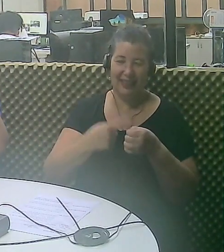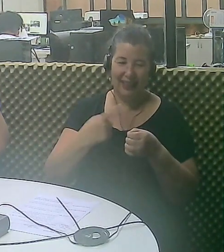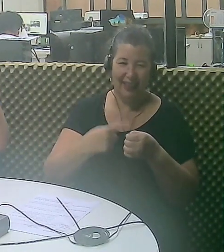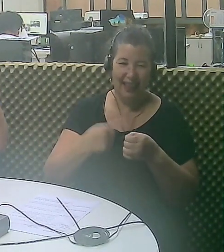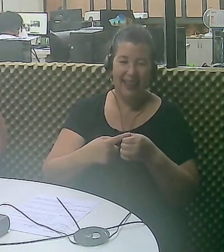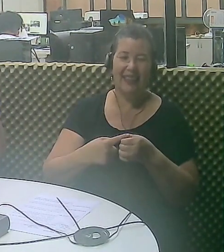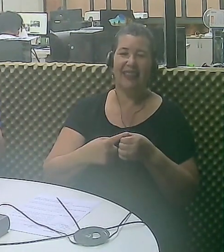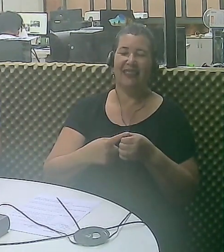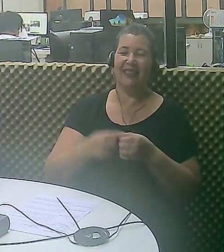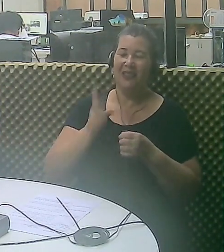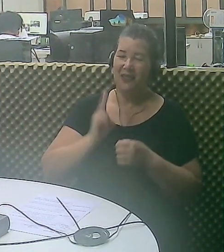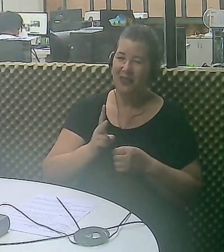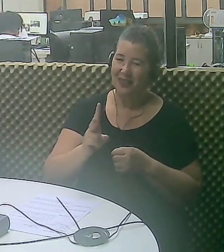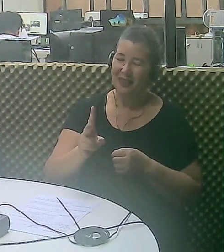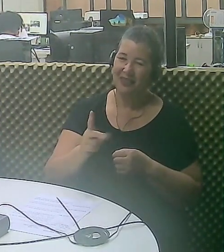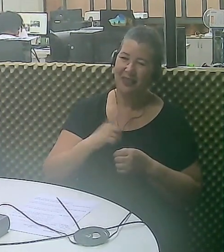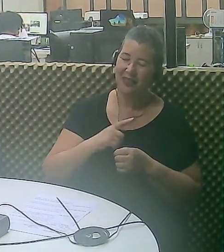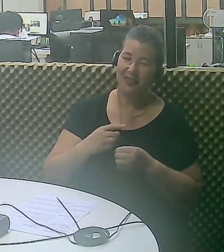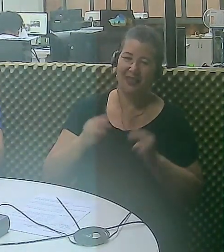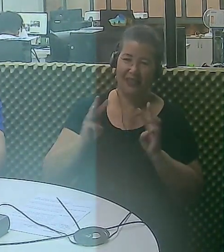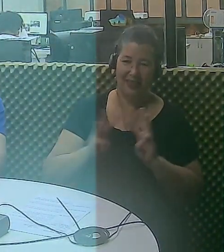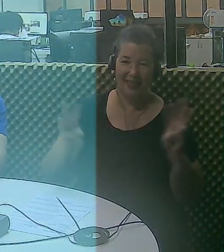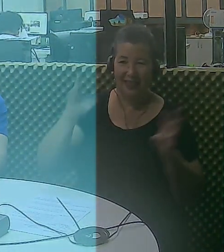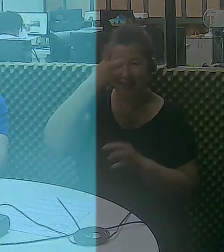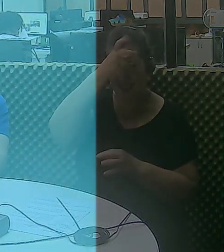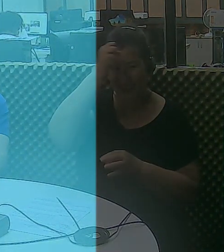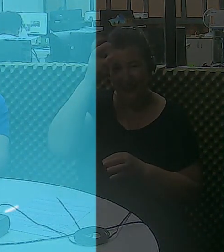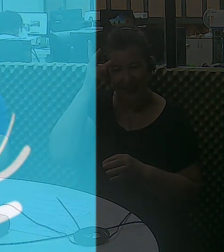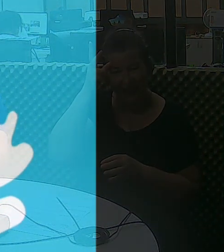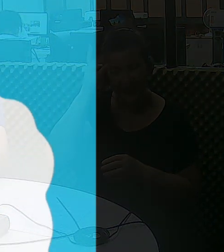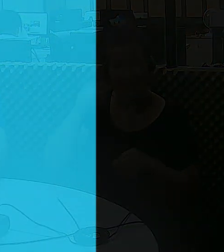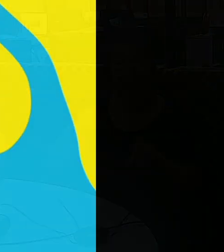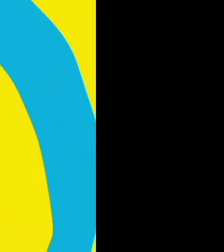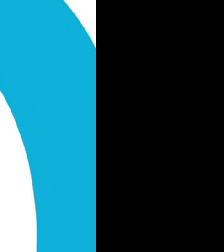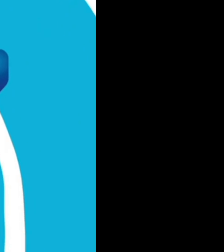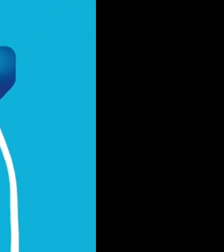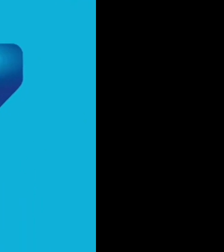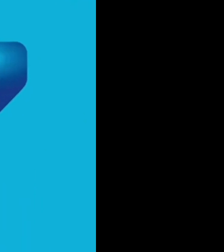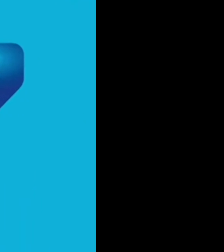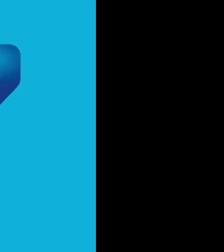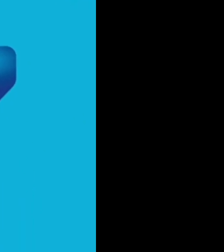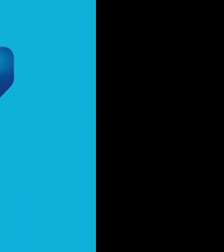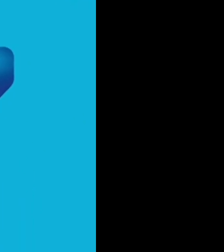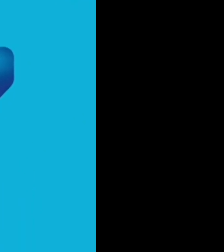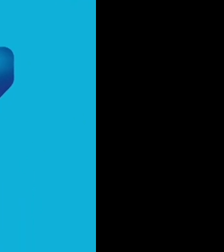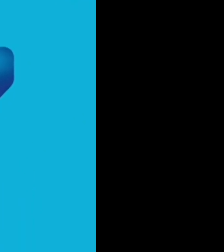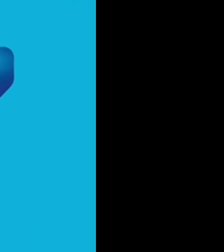Continue conosco no portal da Prefeitura e nas redes sociais.